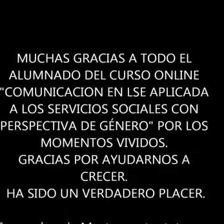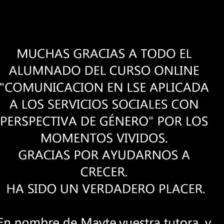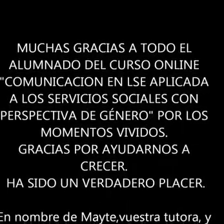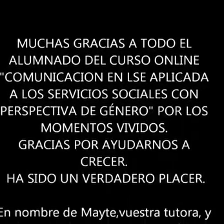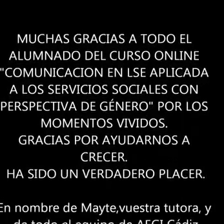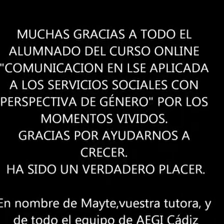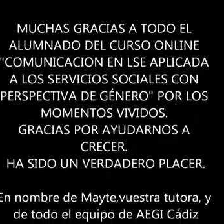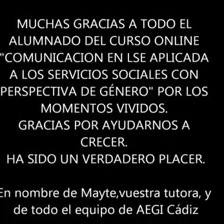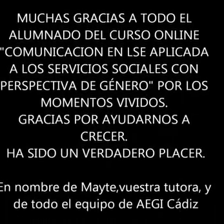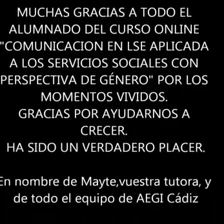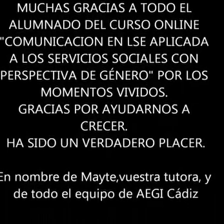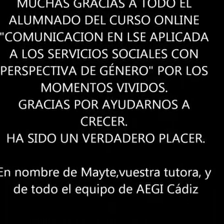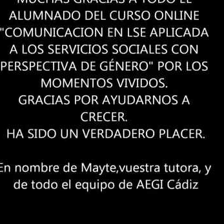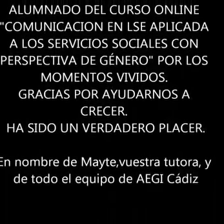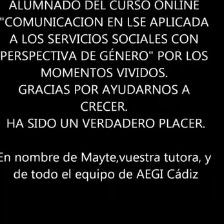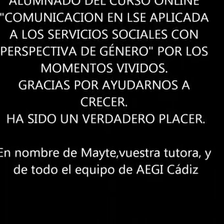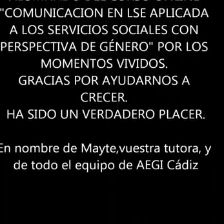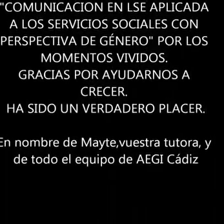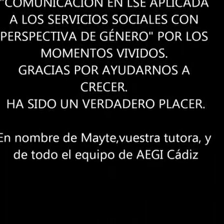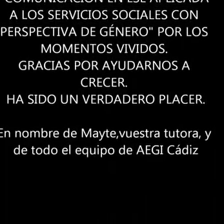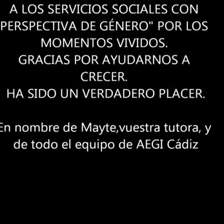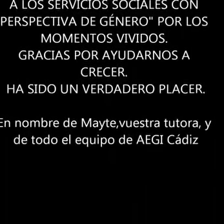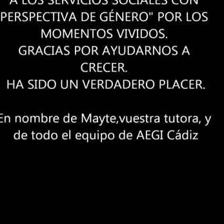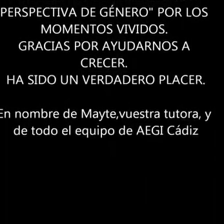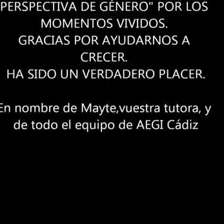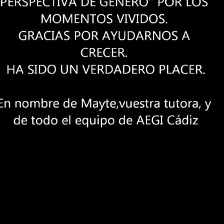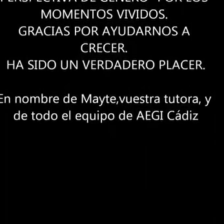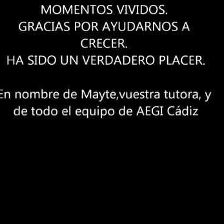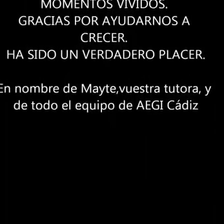Los palos en tu espalda,